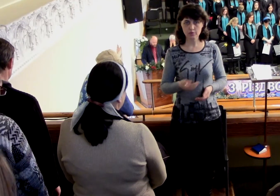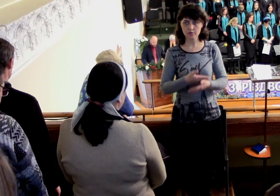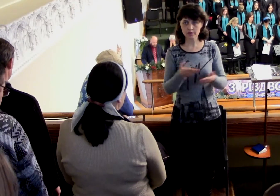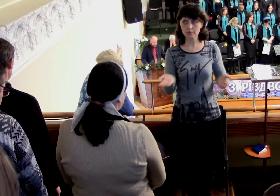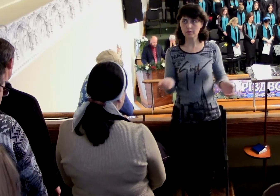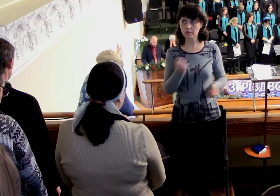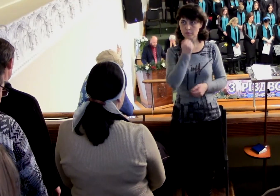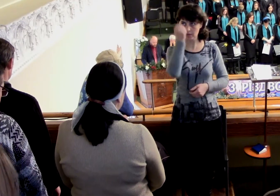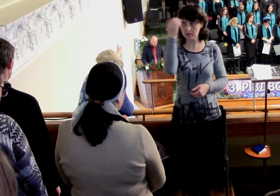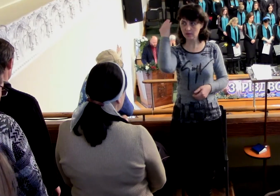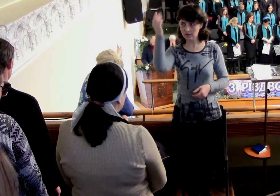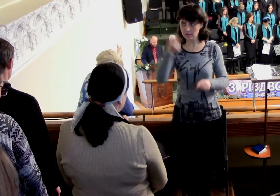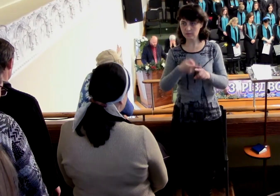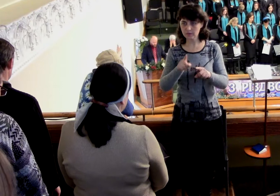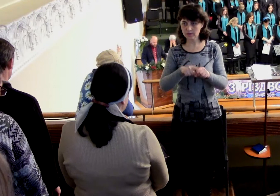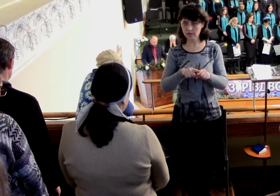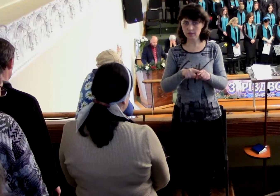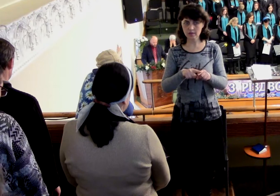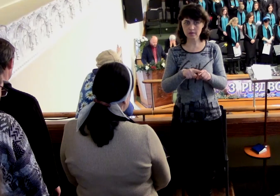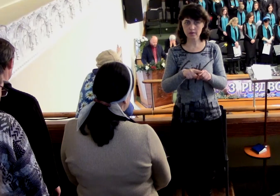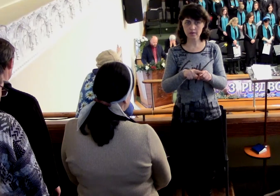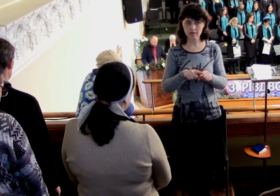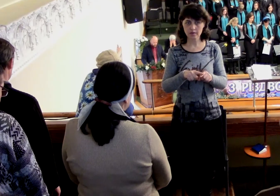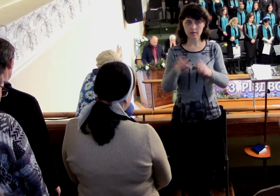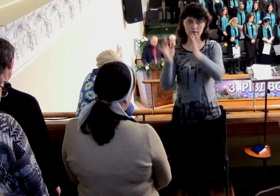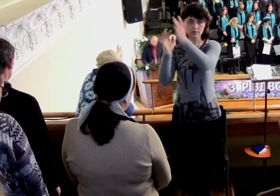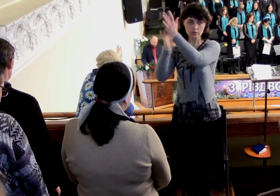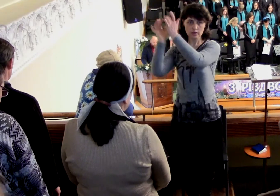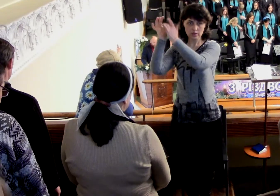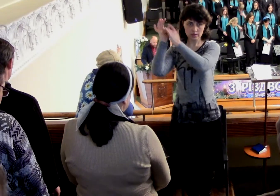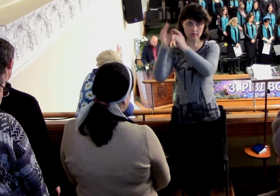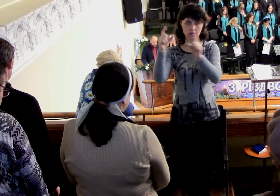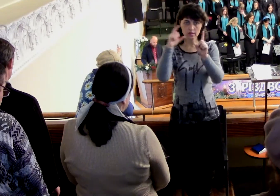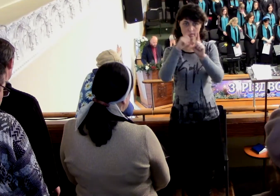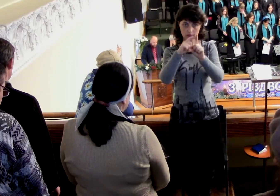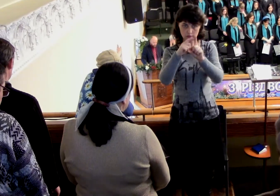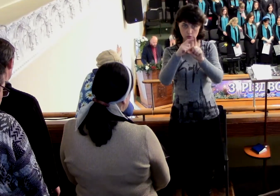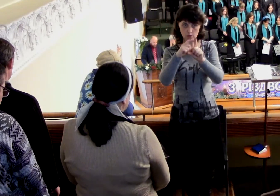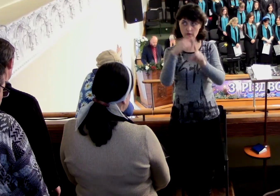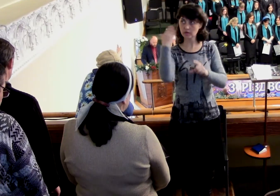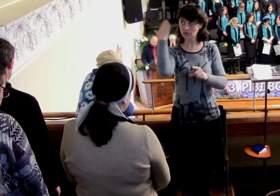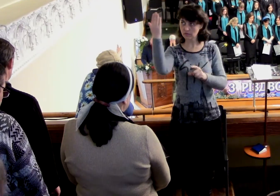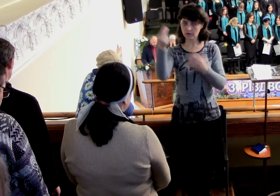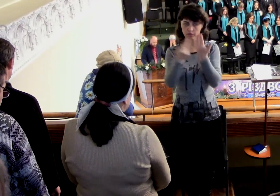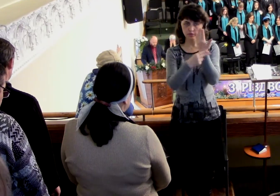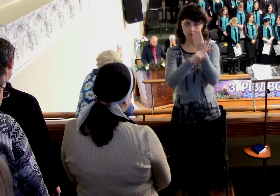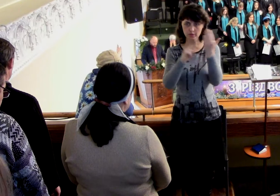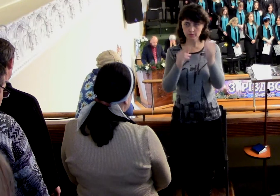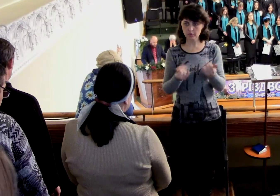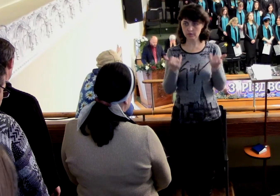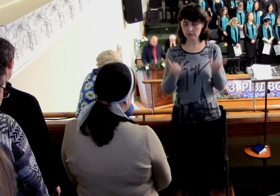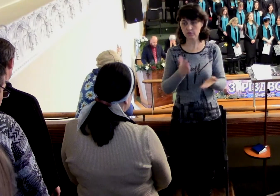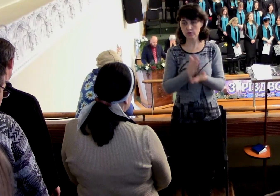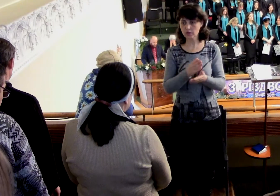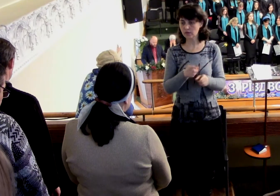хлеб, сходящий с неба, за Слово Твое, которое есть сегодня в каждых домах, в каждом доме, в каждой семье.